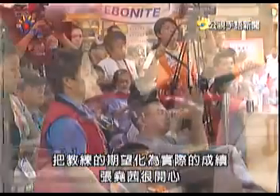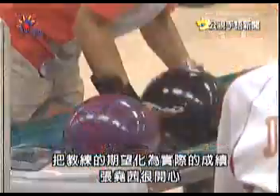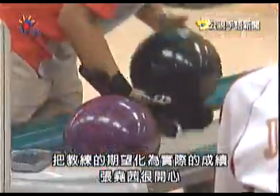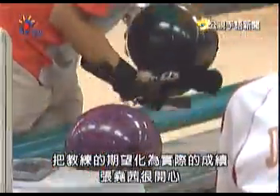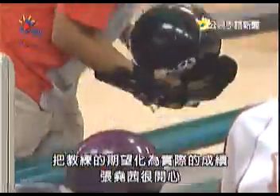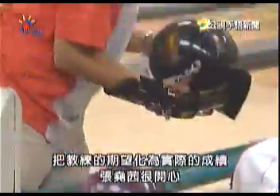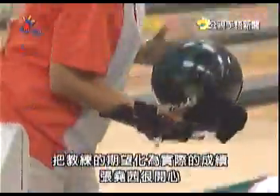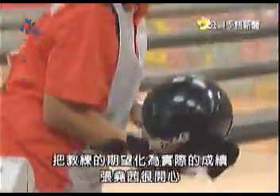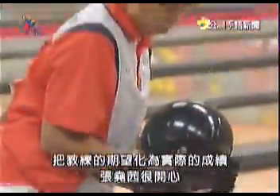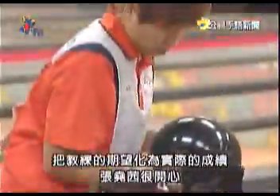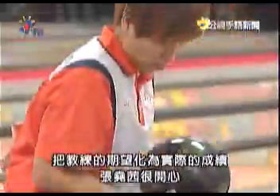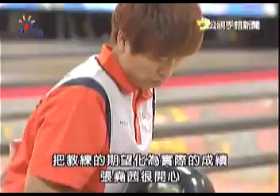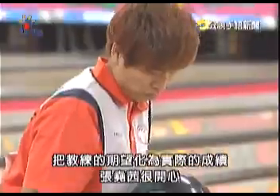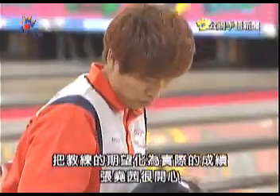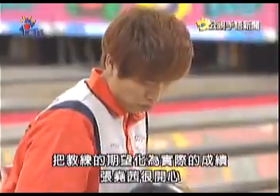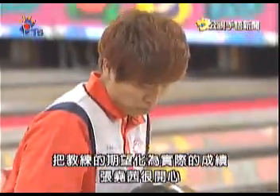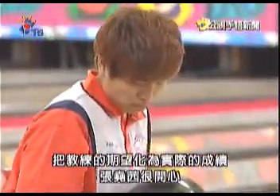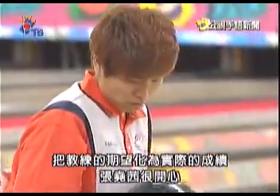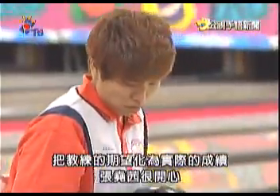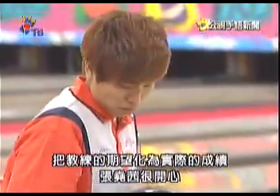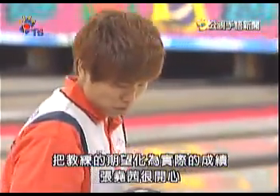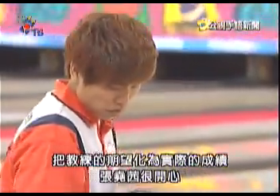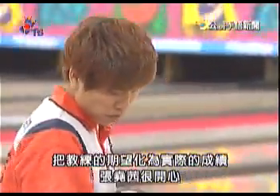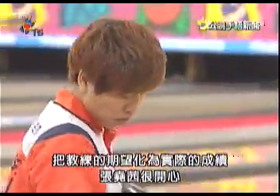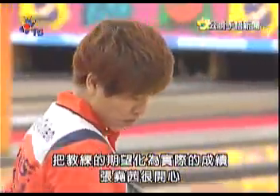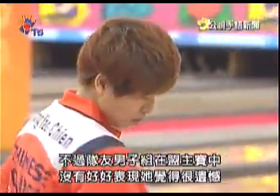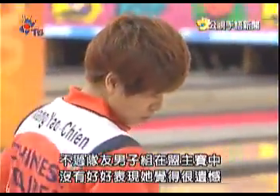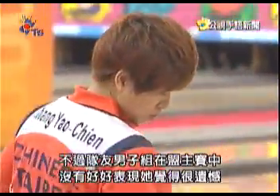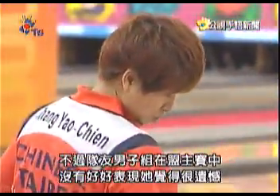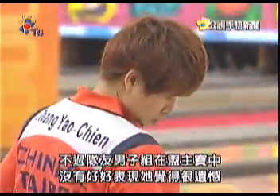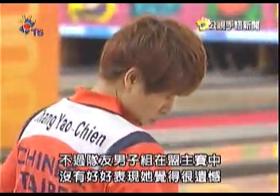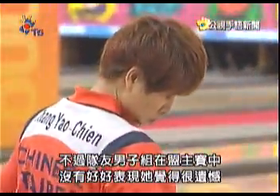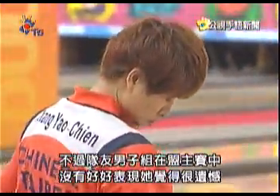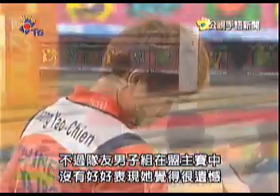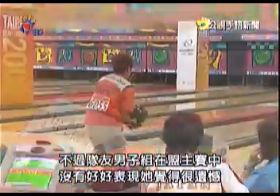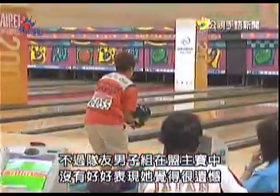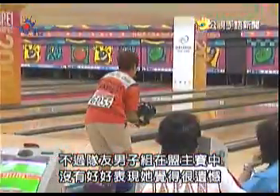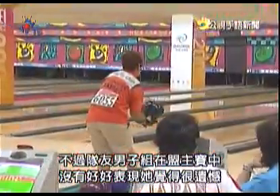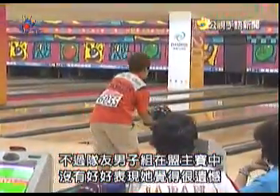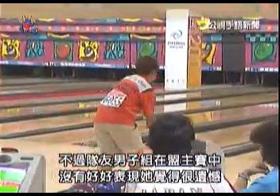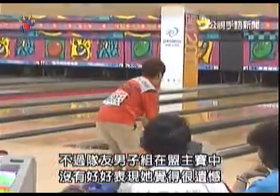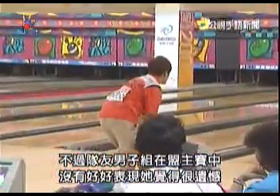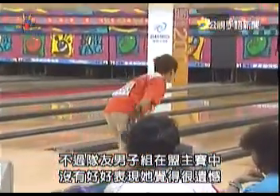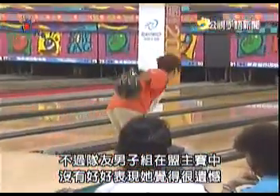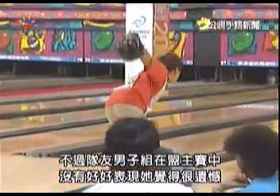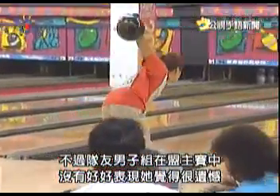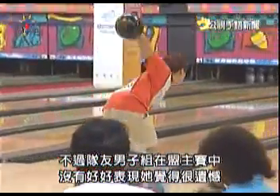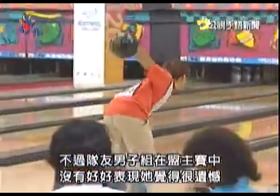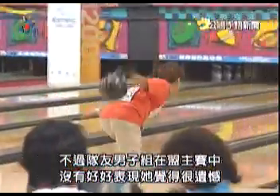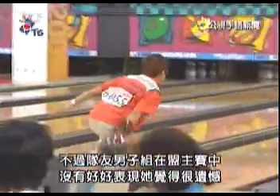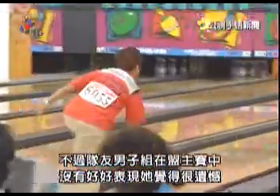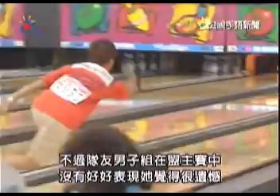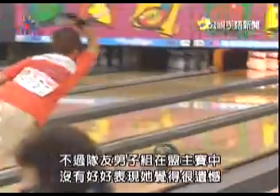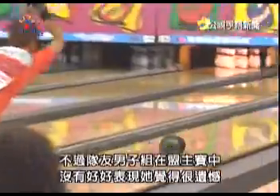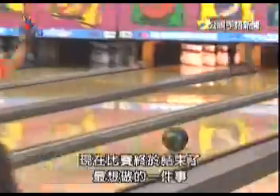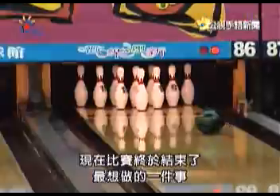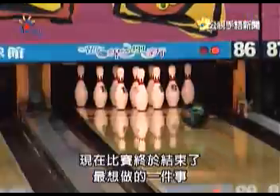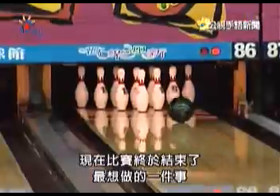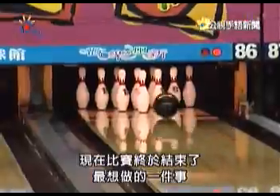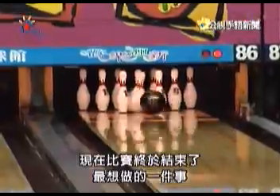期望化为实际的成绩，张瑶倩很开心。不过队友男子组在盟主赛中没有好好表现，她觉得很遗憾。现在比赛